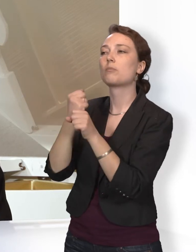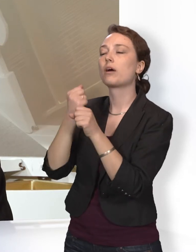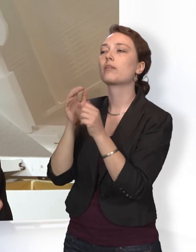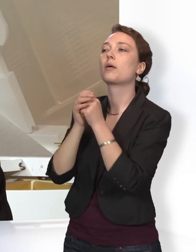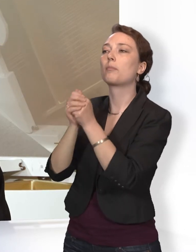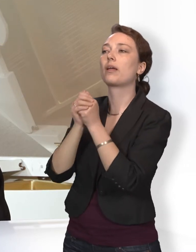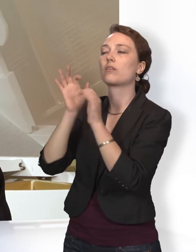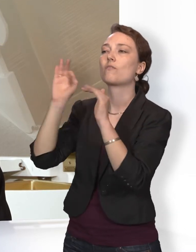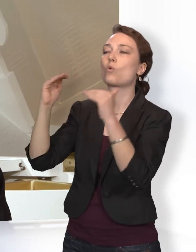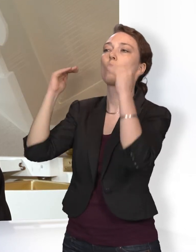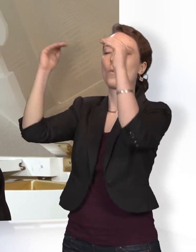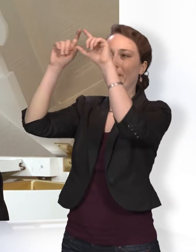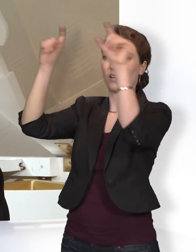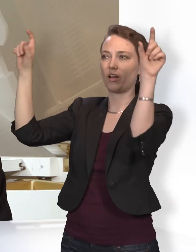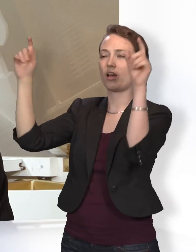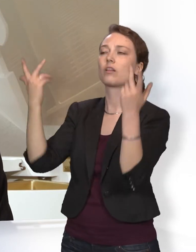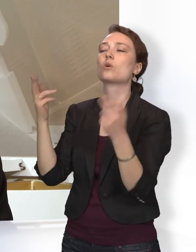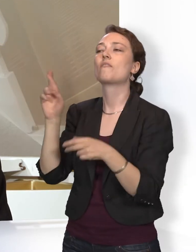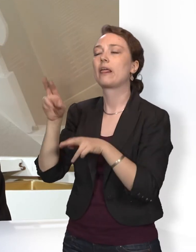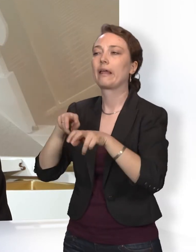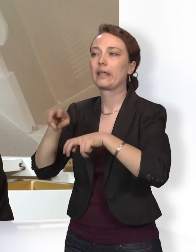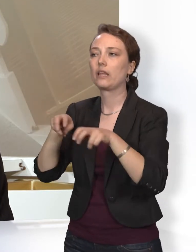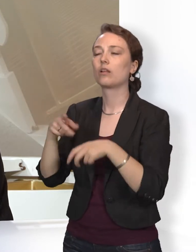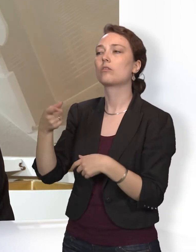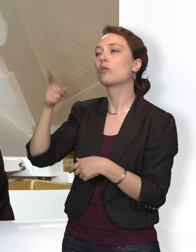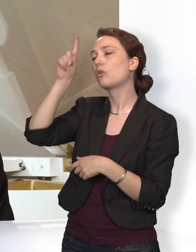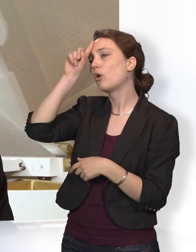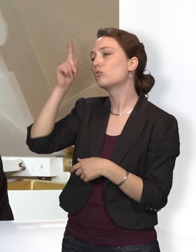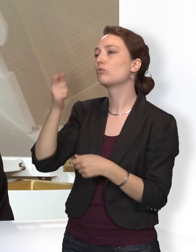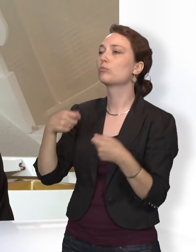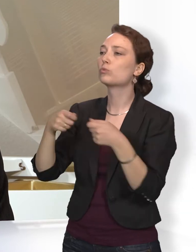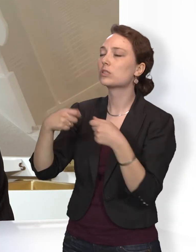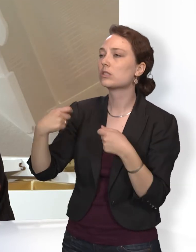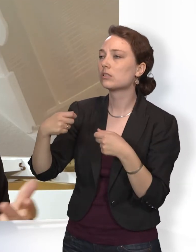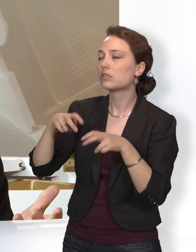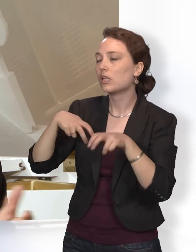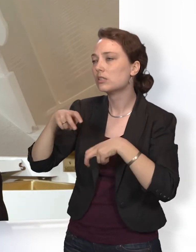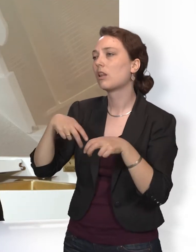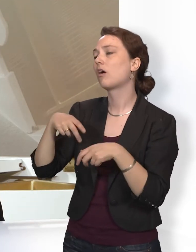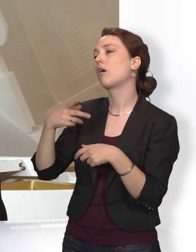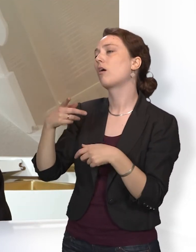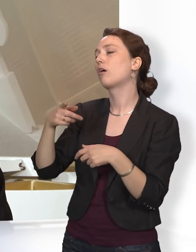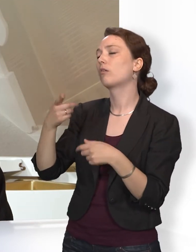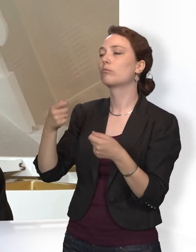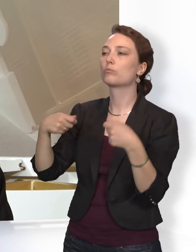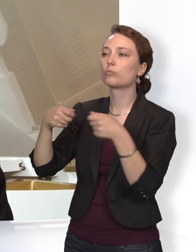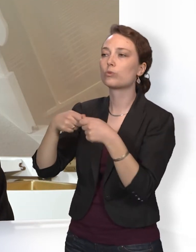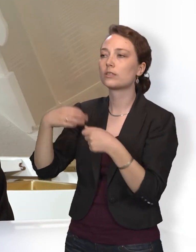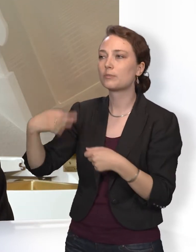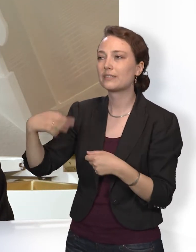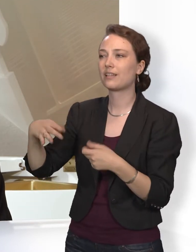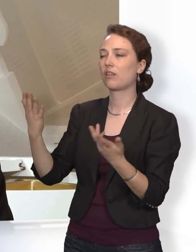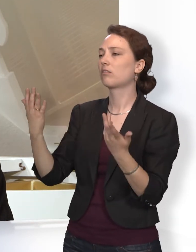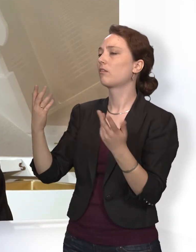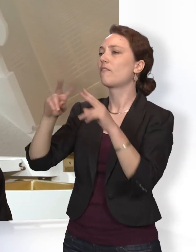für unsere Regierenden. Für unsere deutsche Bundeskanzlerin, für deutschen Bundespräsidenten, für Staatsoberhäupter aus aller Welt, für die